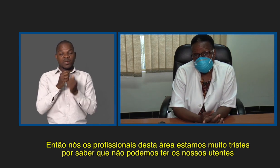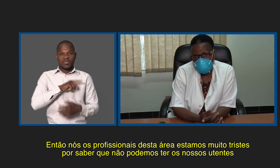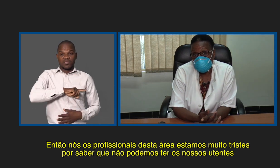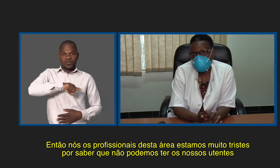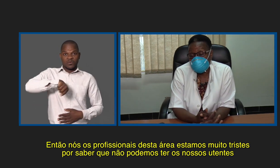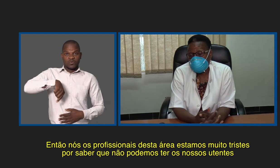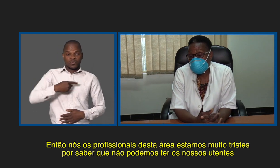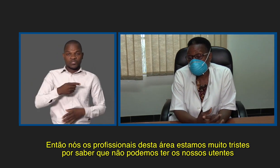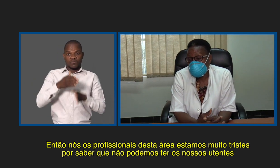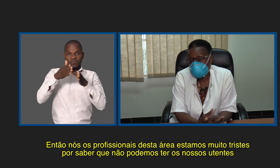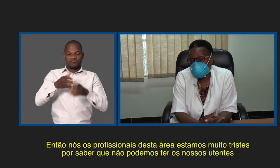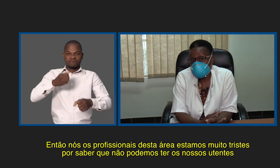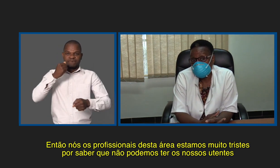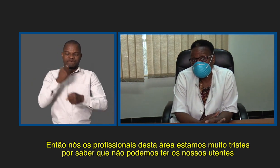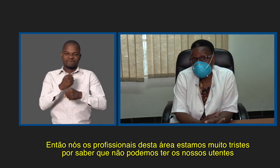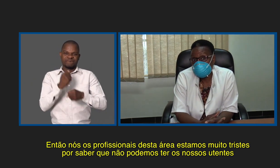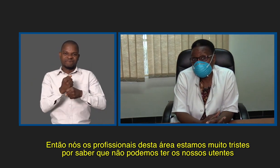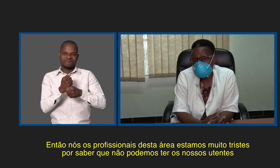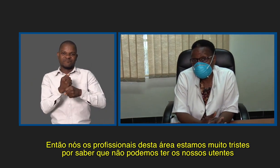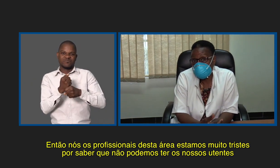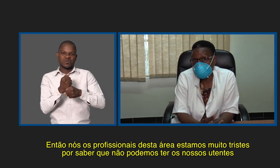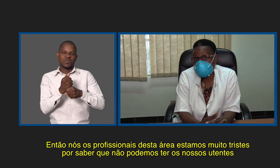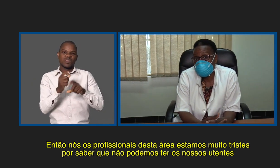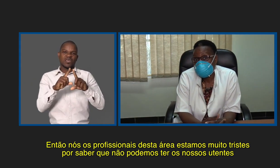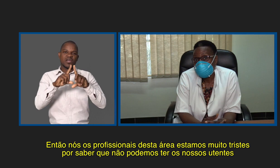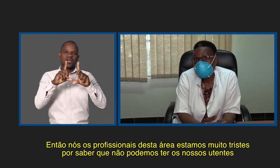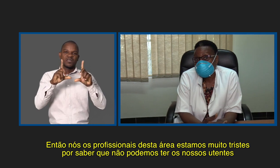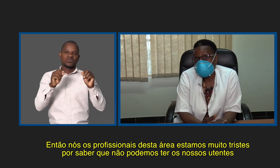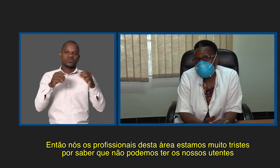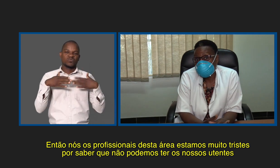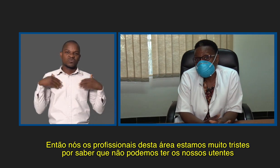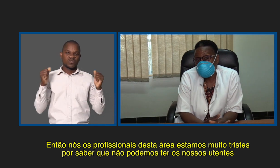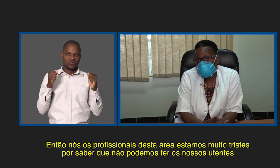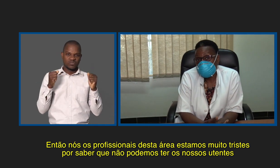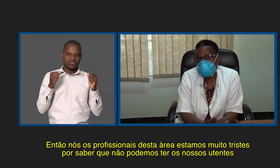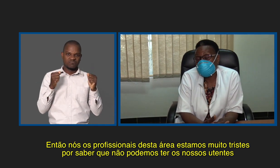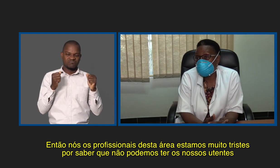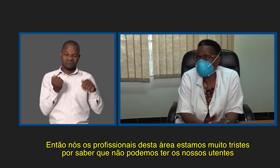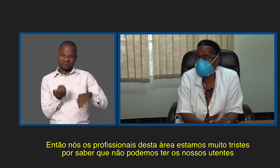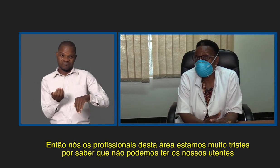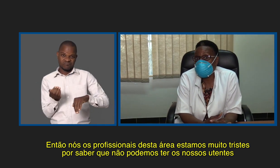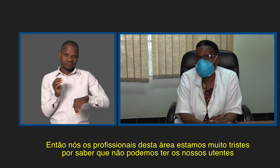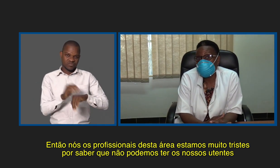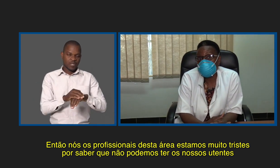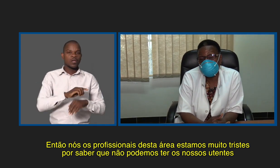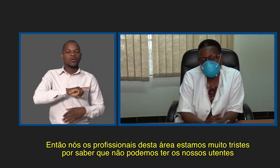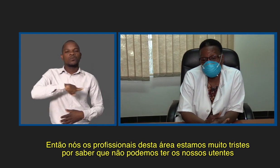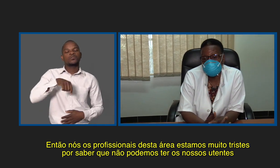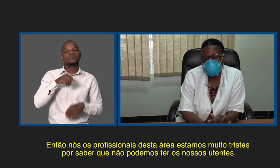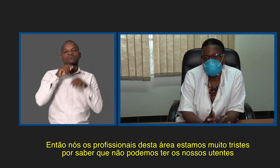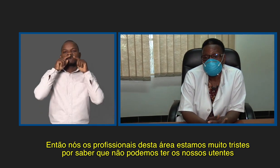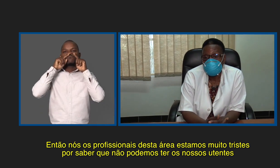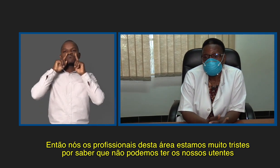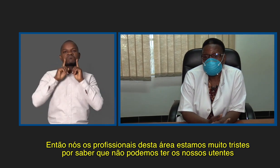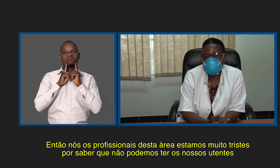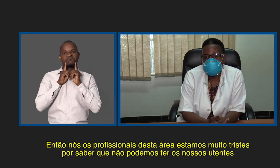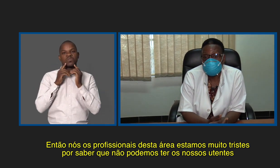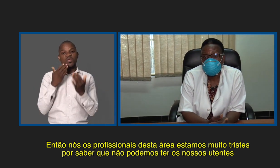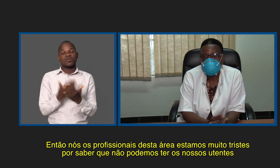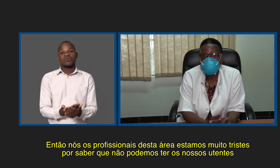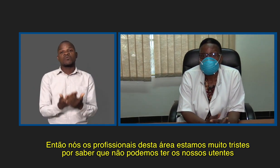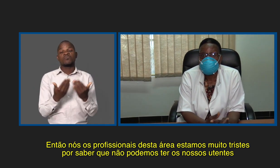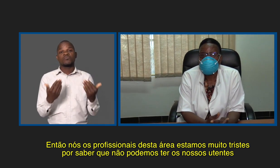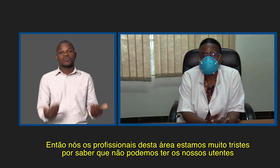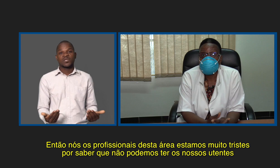nós profissionais desta área estamos realmente tristes pelo fato de